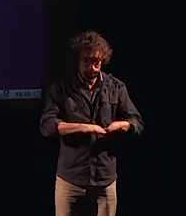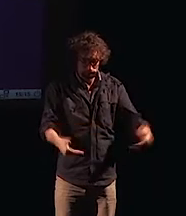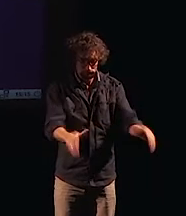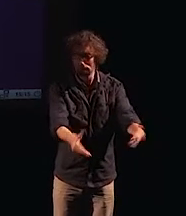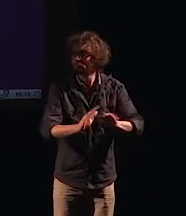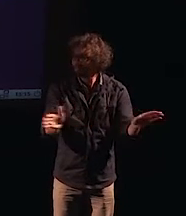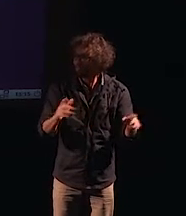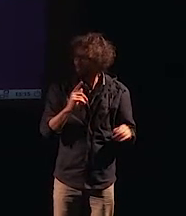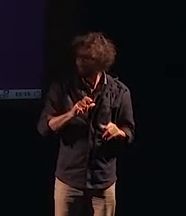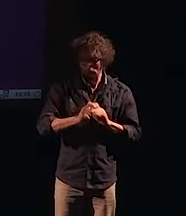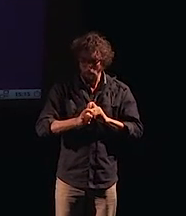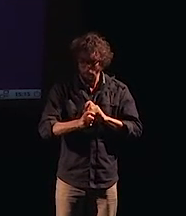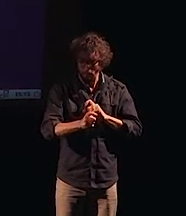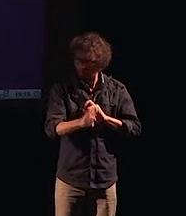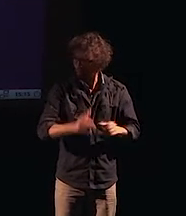de manière,